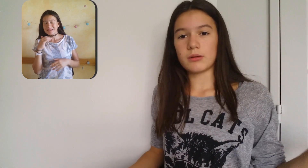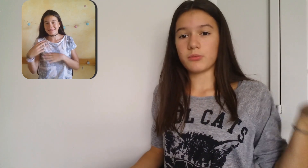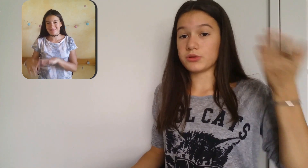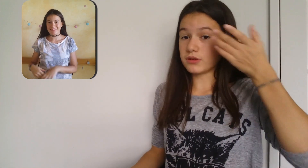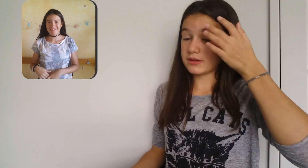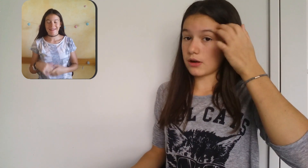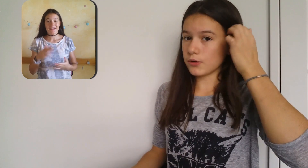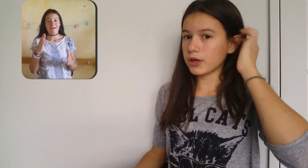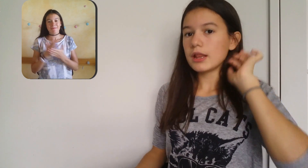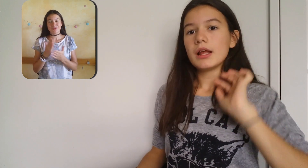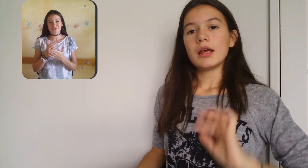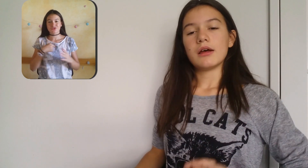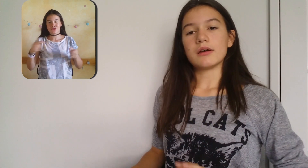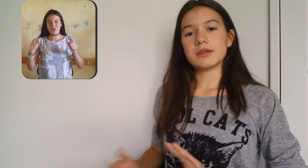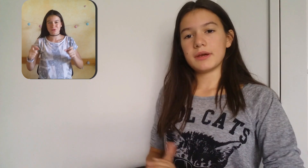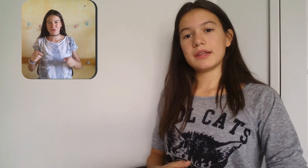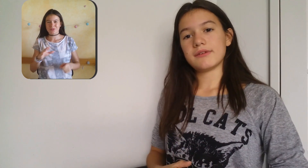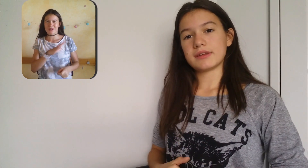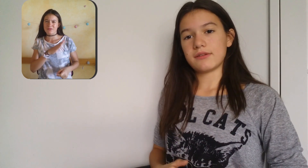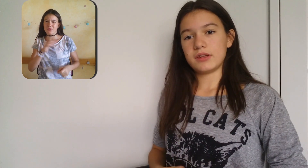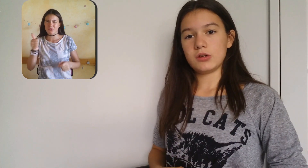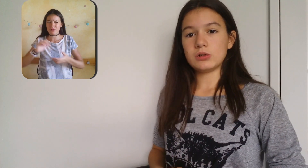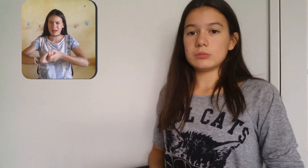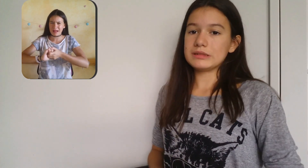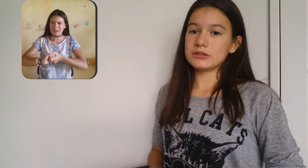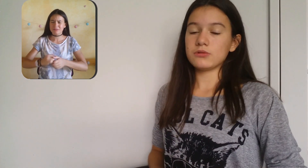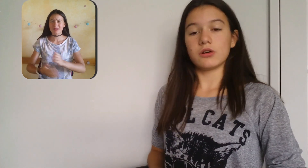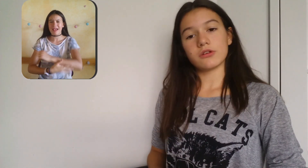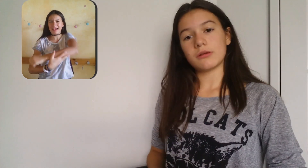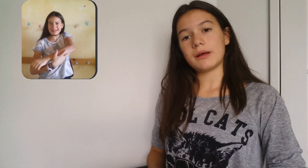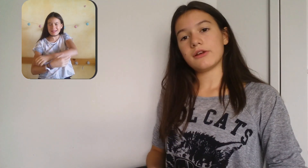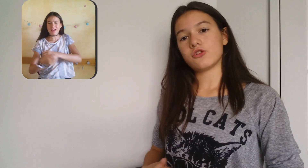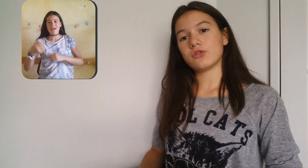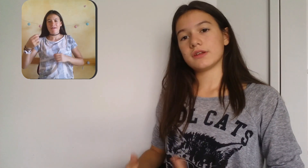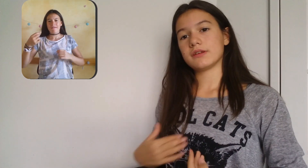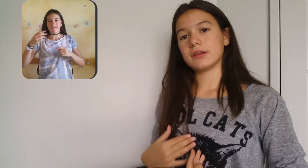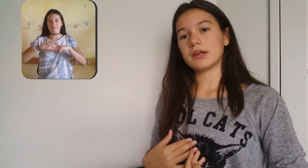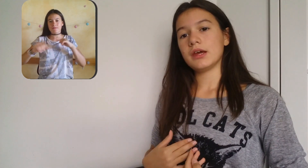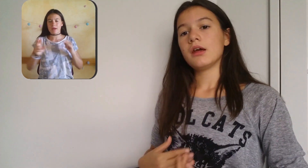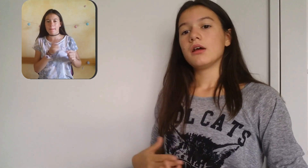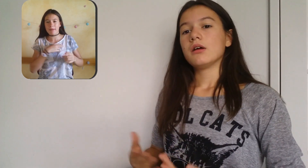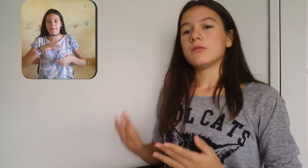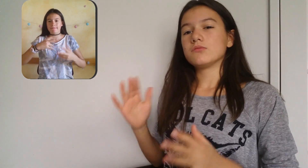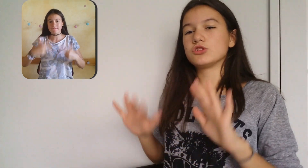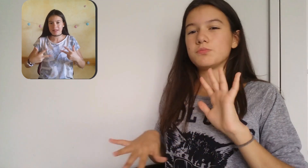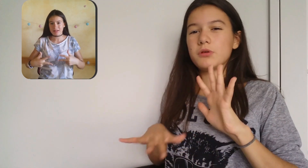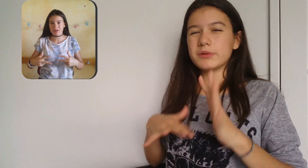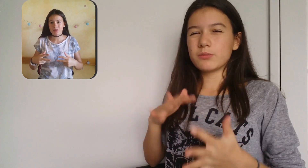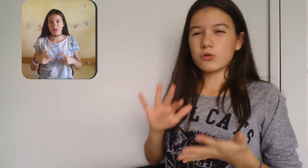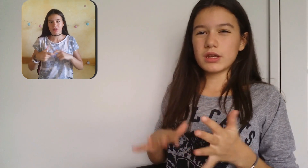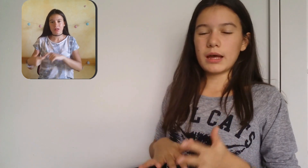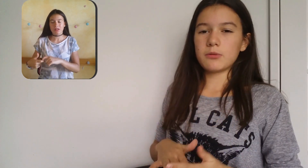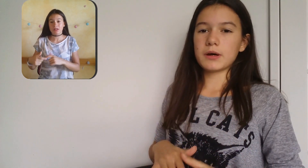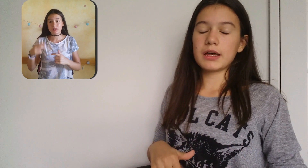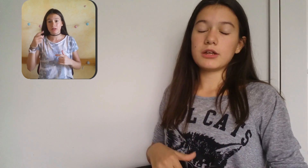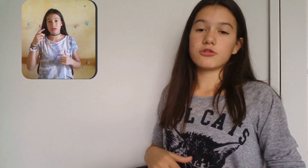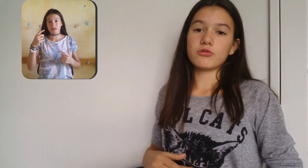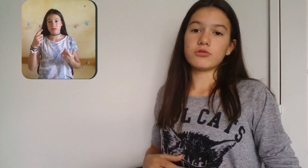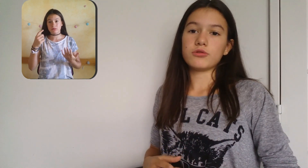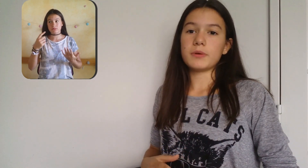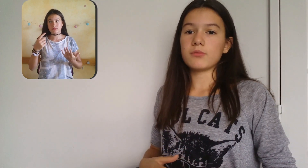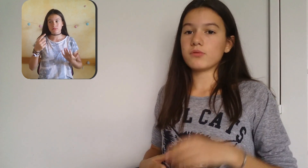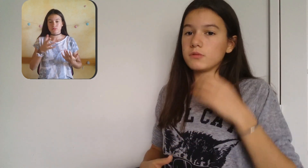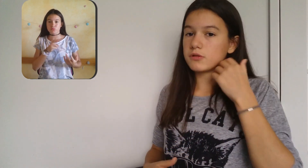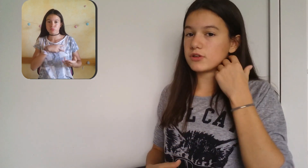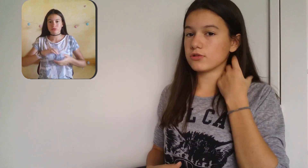signé couramment puisque c'est sa langue, qui m'a aidé à faire cette vidéo. Mais sinon, en temps normal, je sais signer, je peux me débrouiller à peu près,